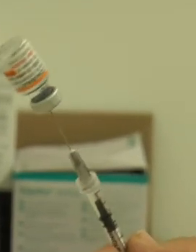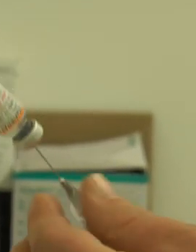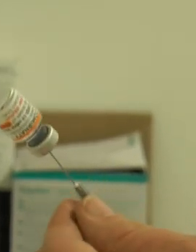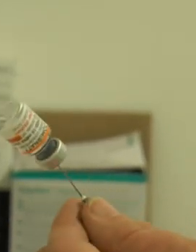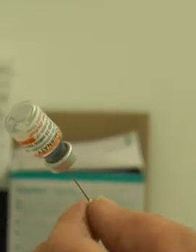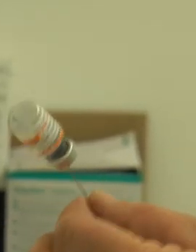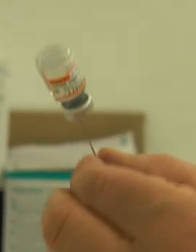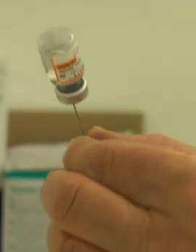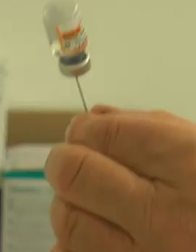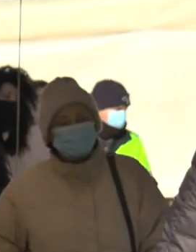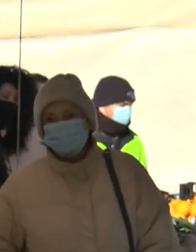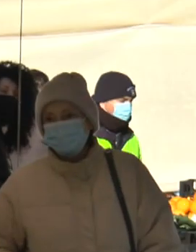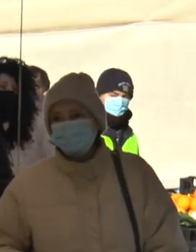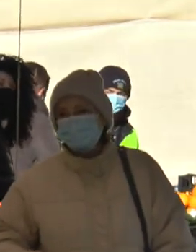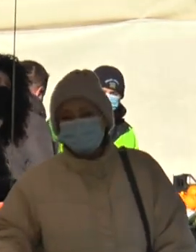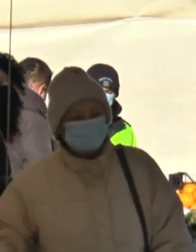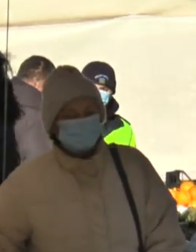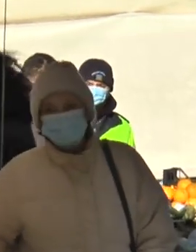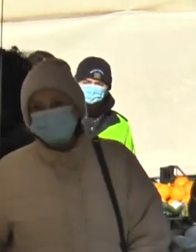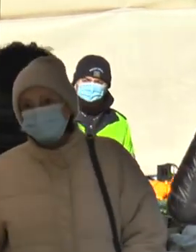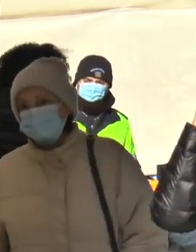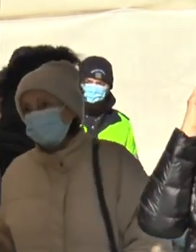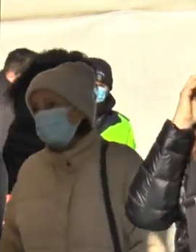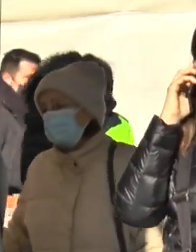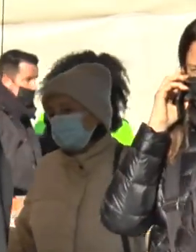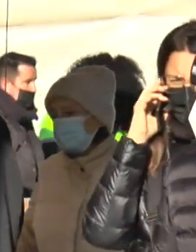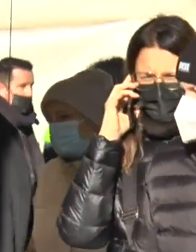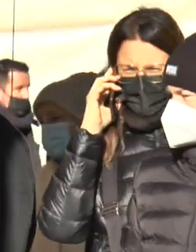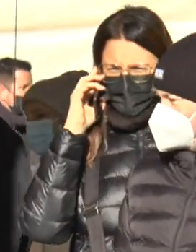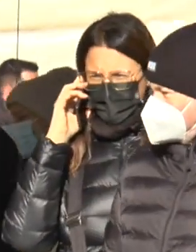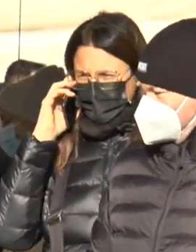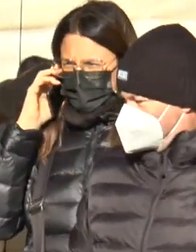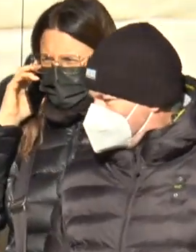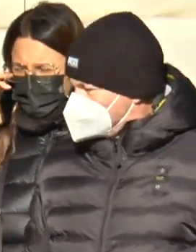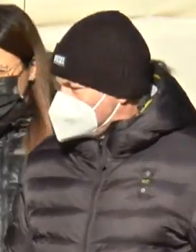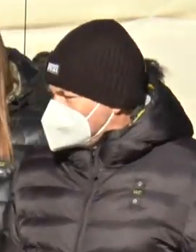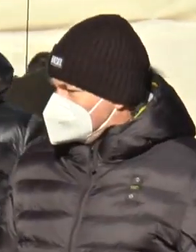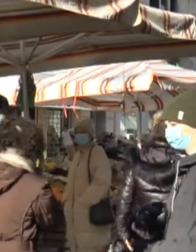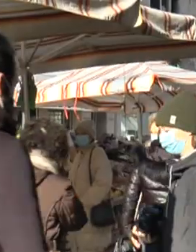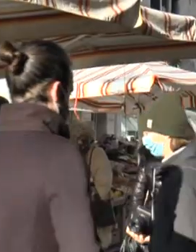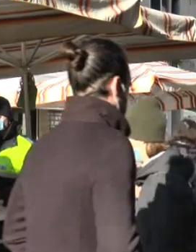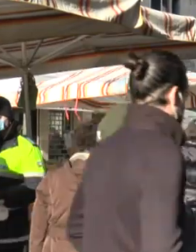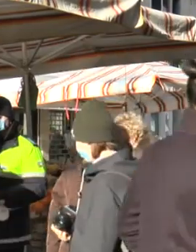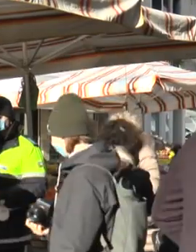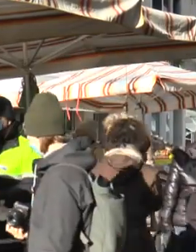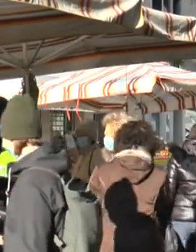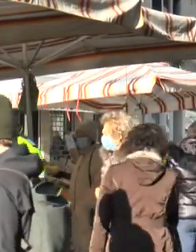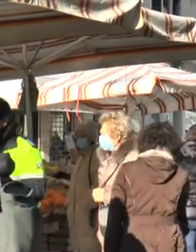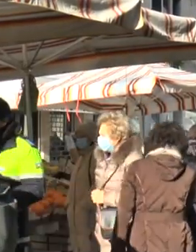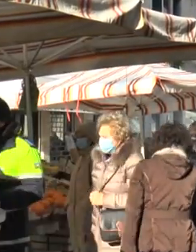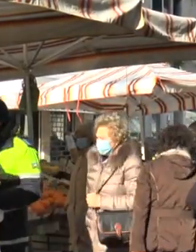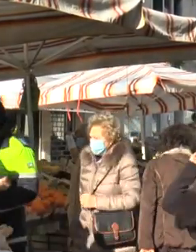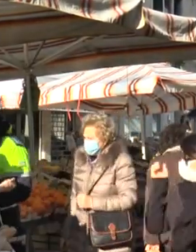alla terza velocemente adozione da parte delle amministrazioni locali di tutte quelle misure possibili per